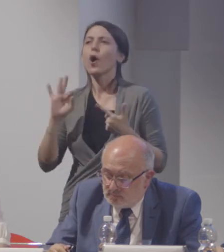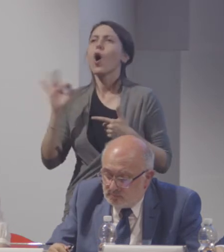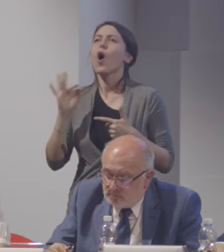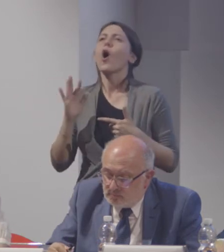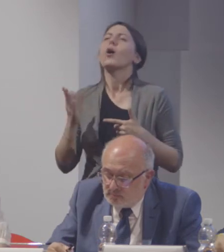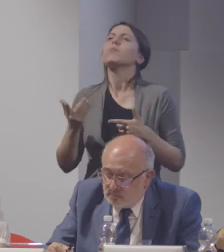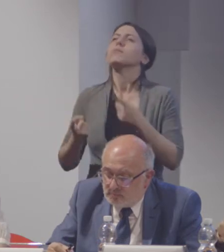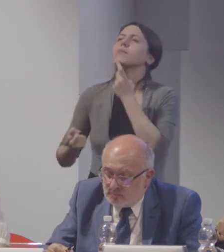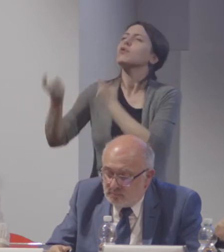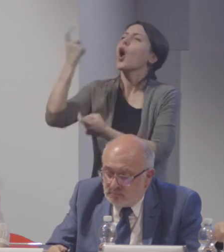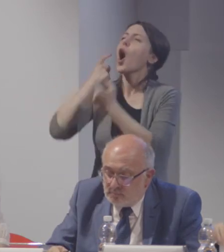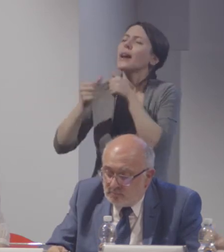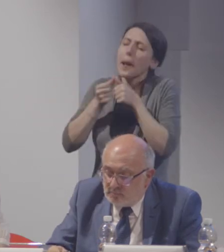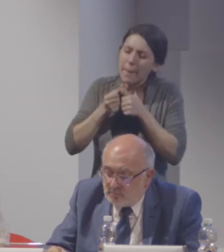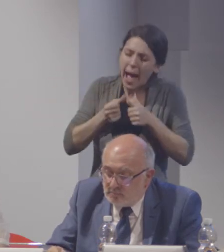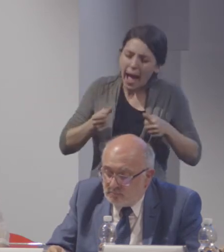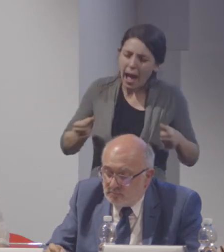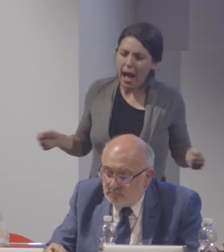basic,